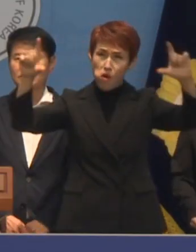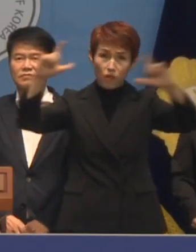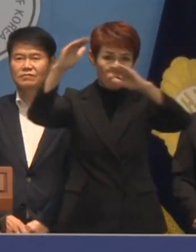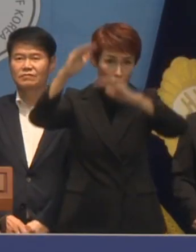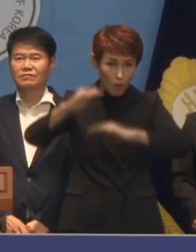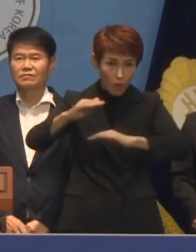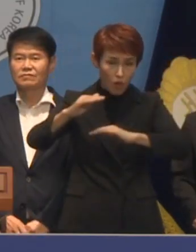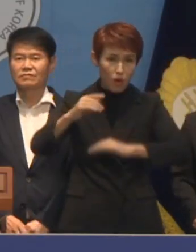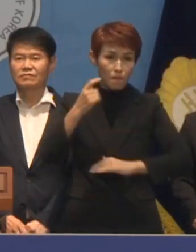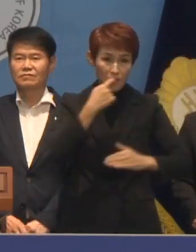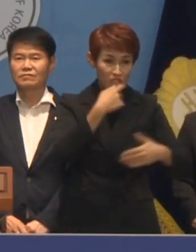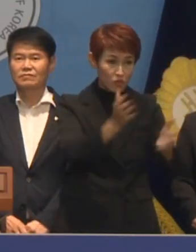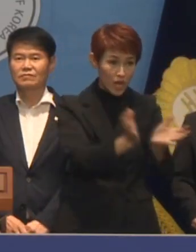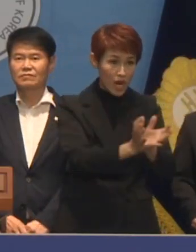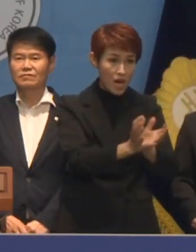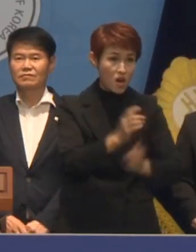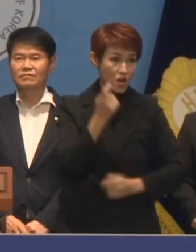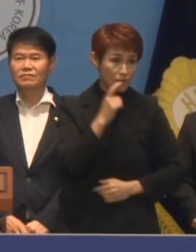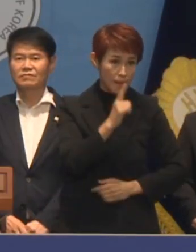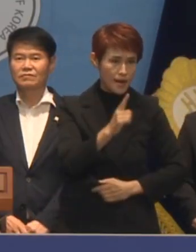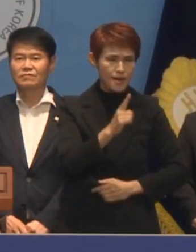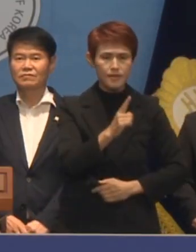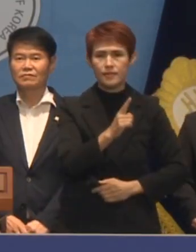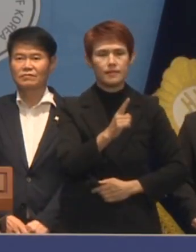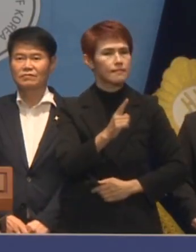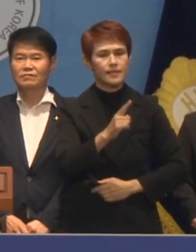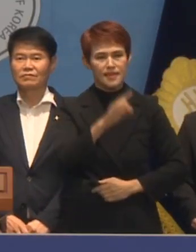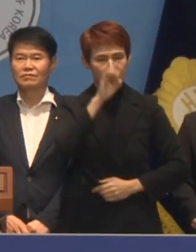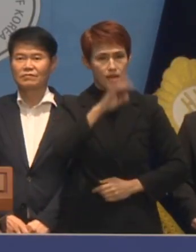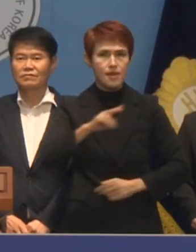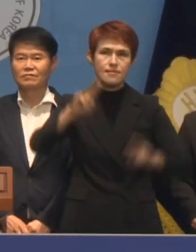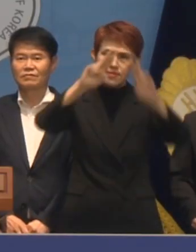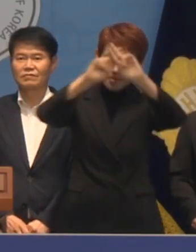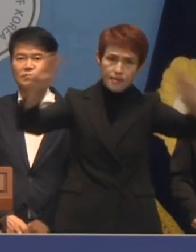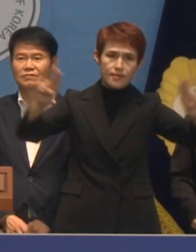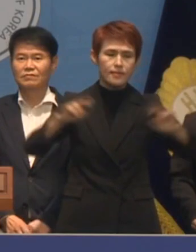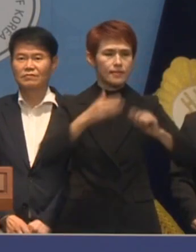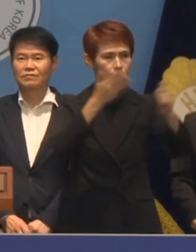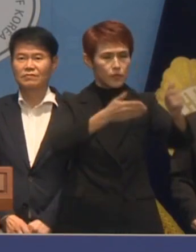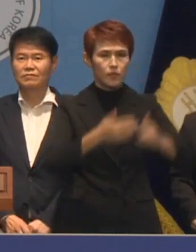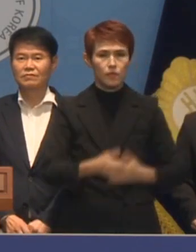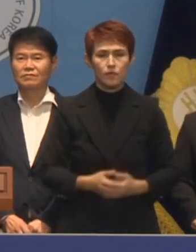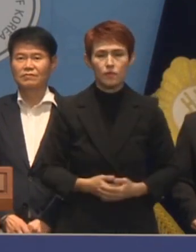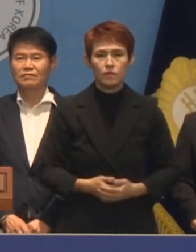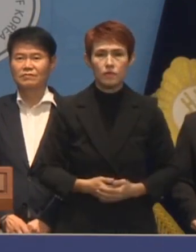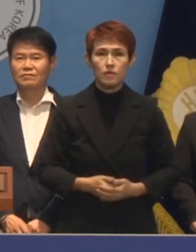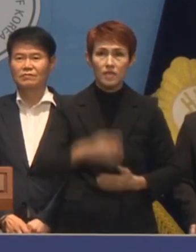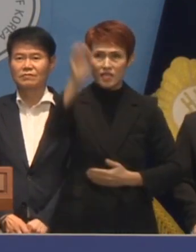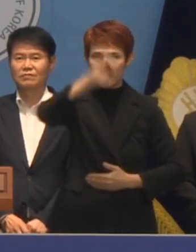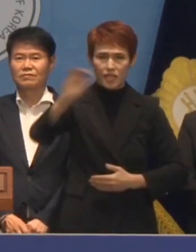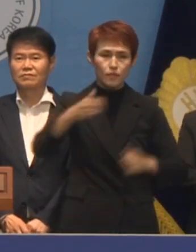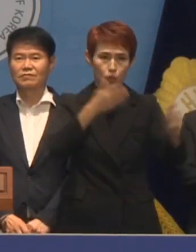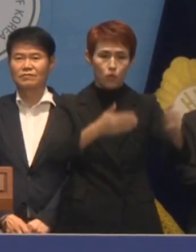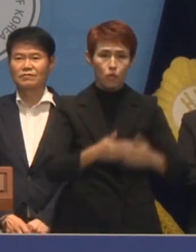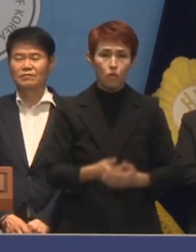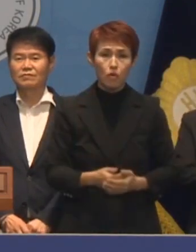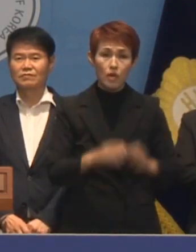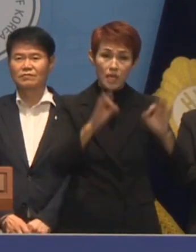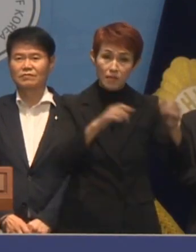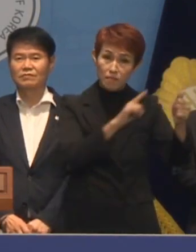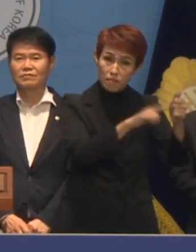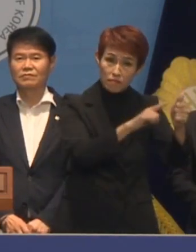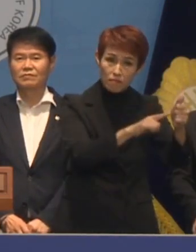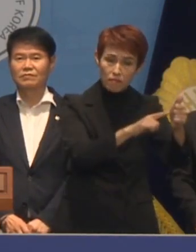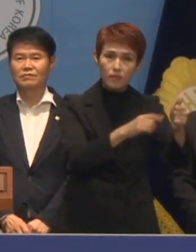선동을 규탄한다. 당장 철거하라. 김영배 의원은 윤석열 고교